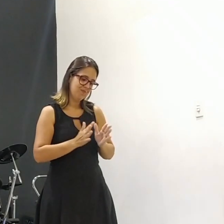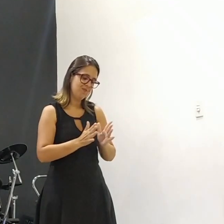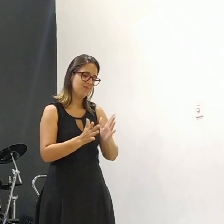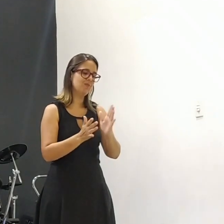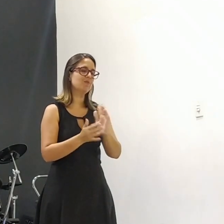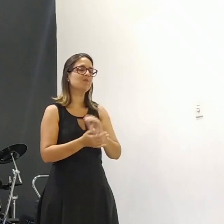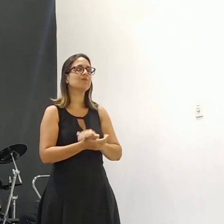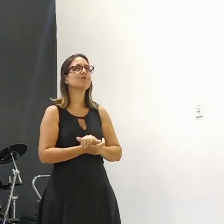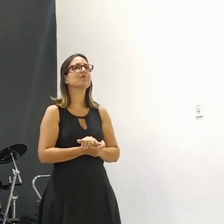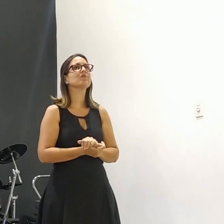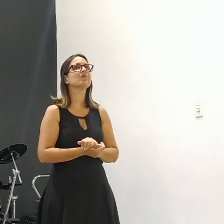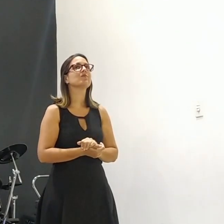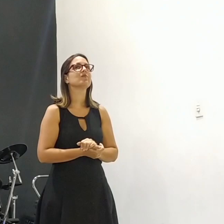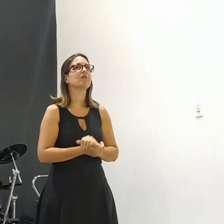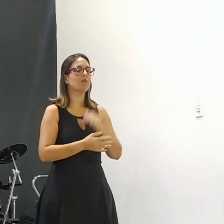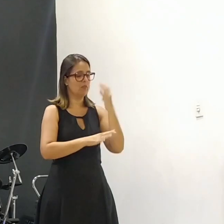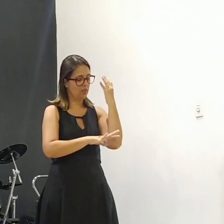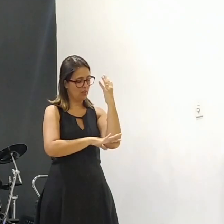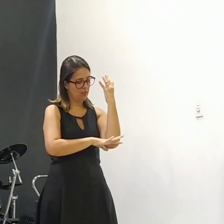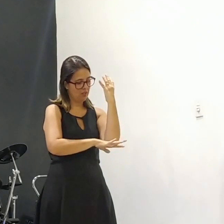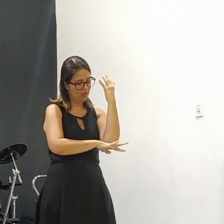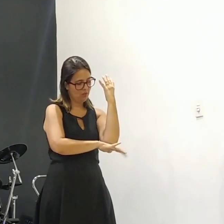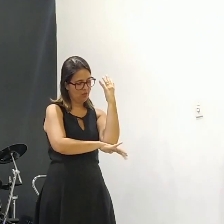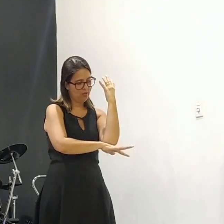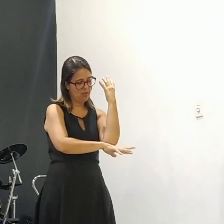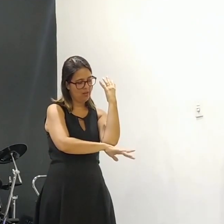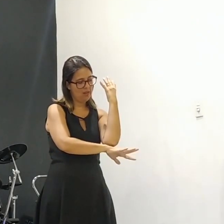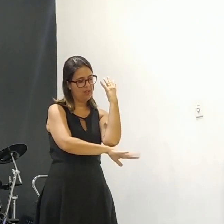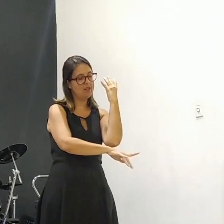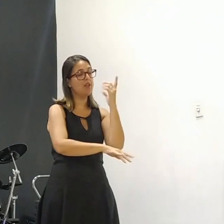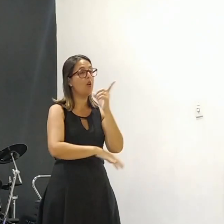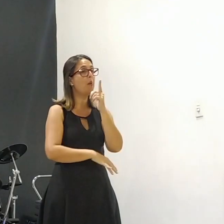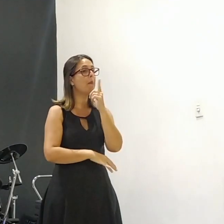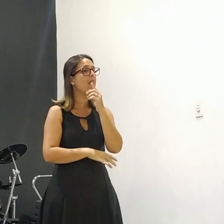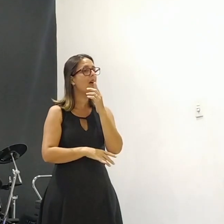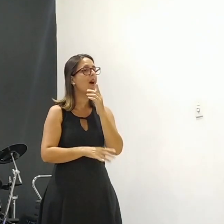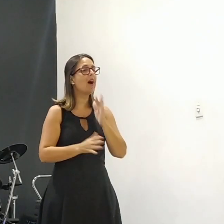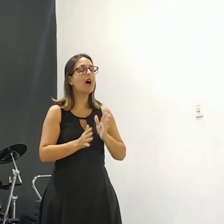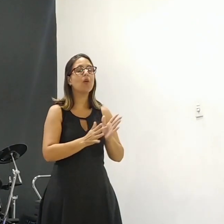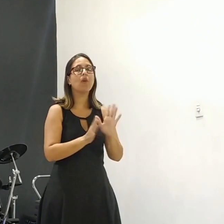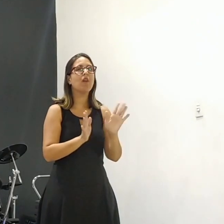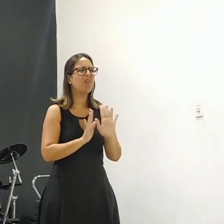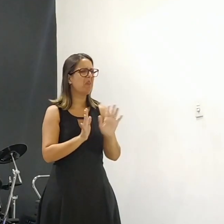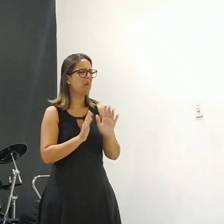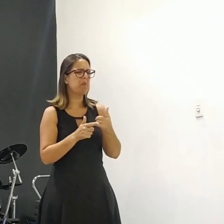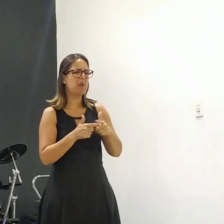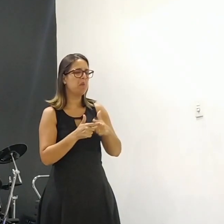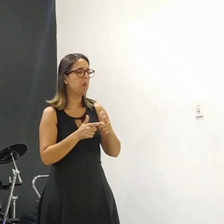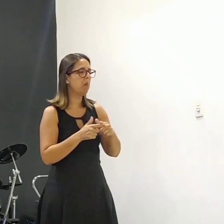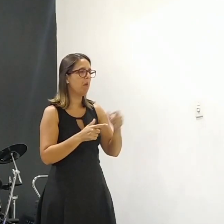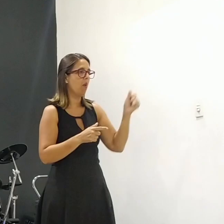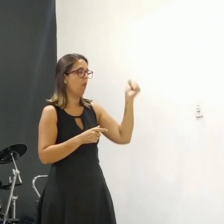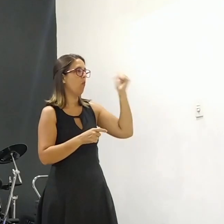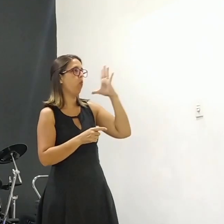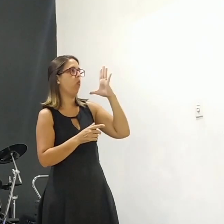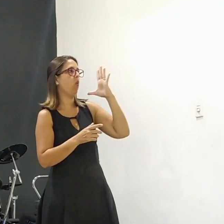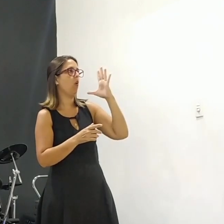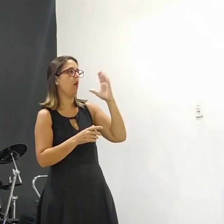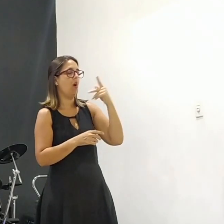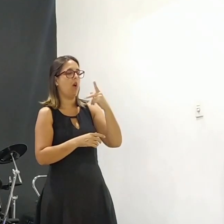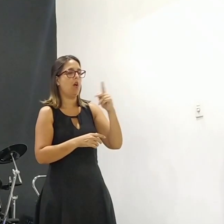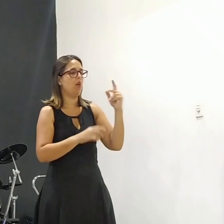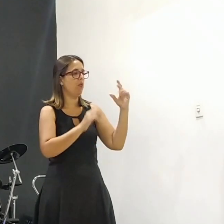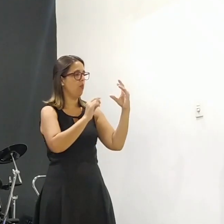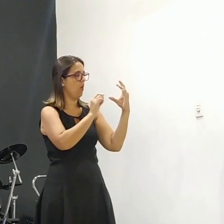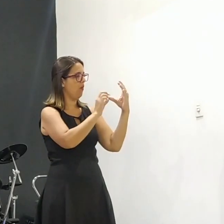que estende as suas raízes para o ribeiro, e não receia quando vem o calor, mas a sua folha fica